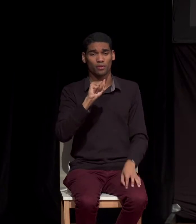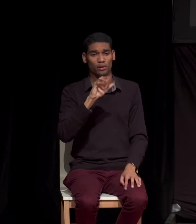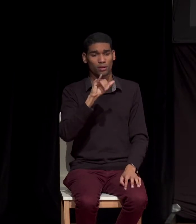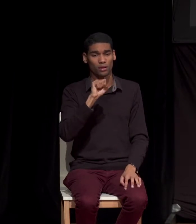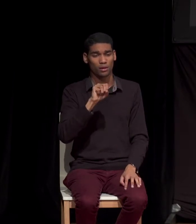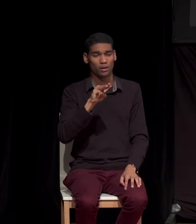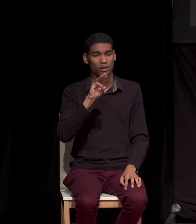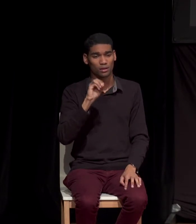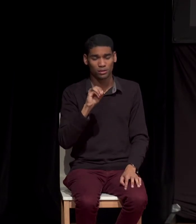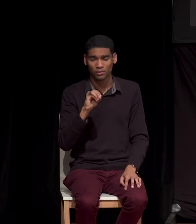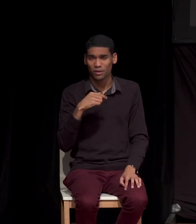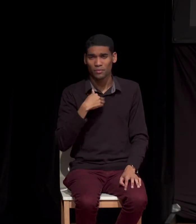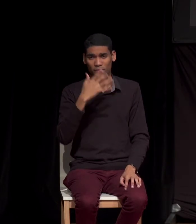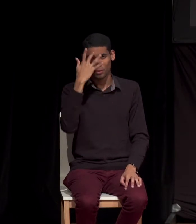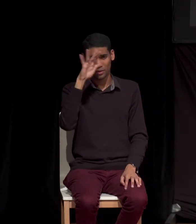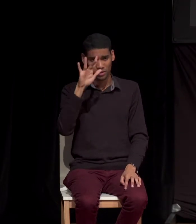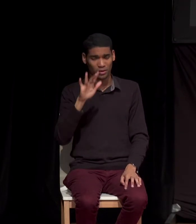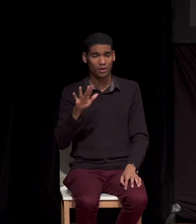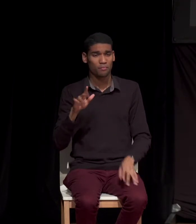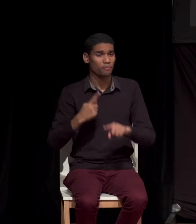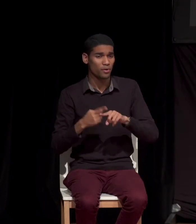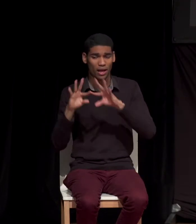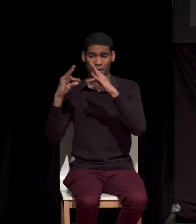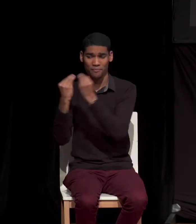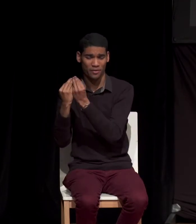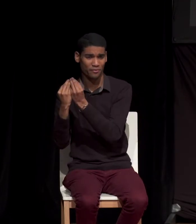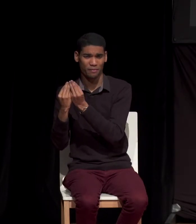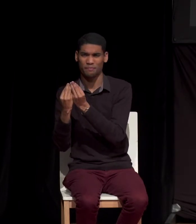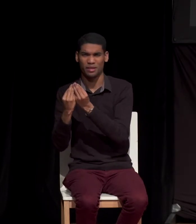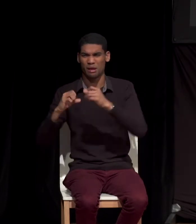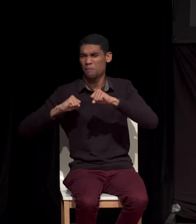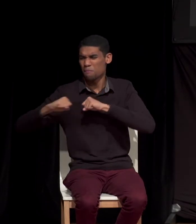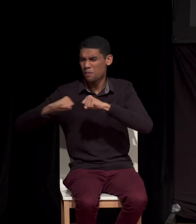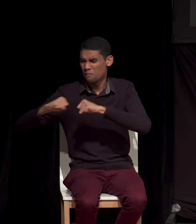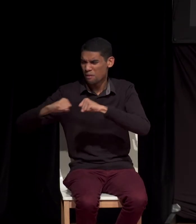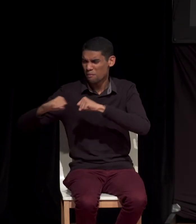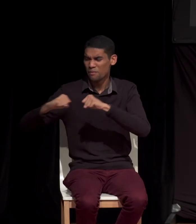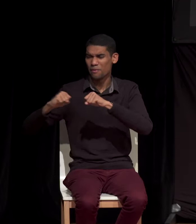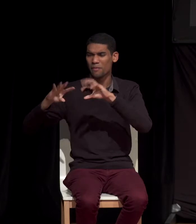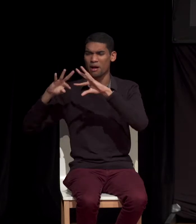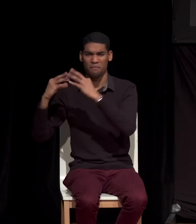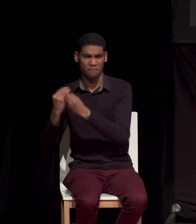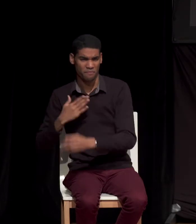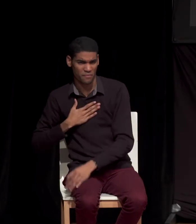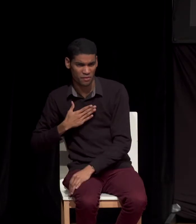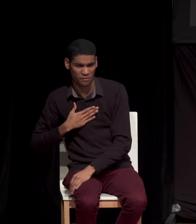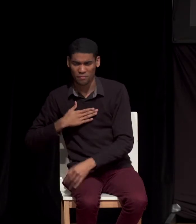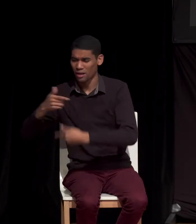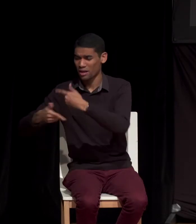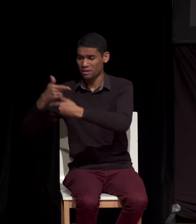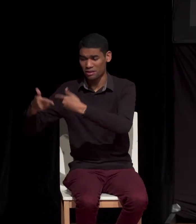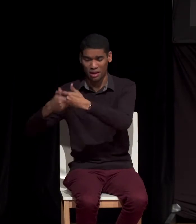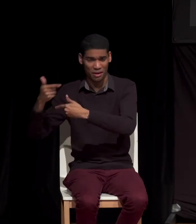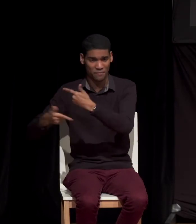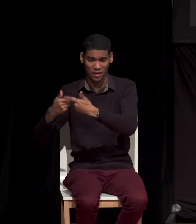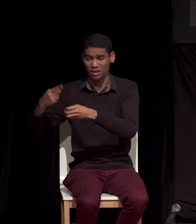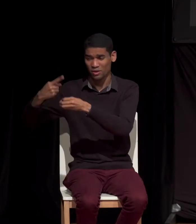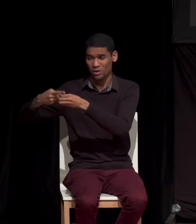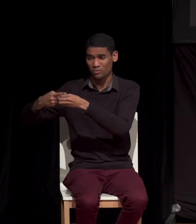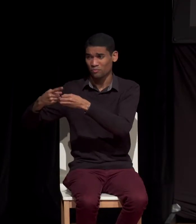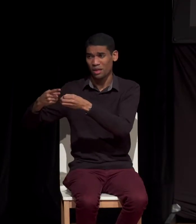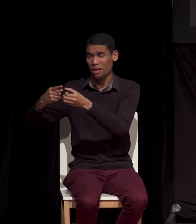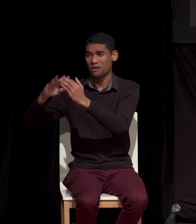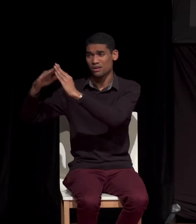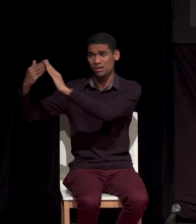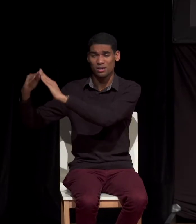não é uma família ligada a movimento de cultura, nem movimento intelectual, uma família trabalhadora da periferia de São Paulo, e eu só